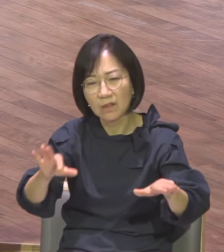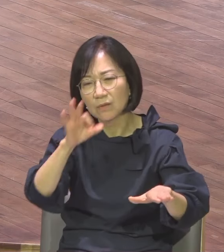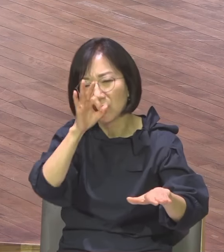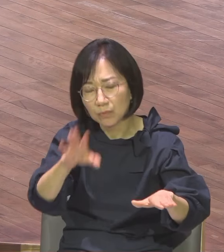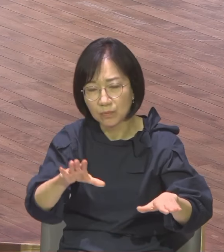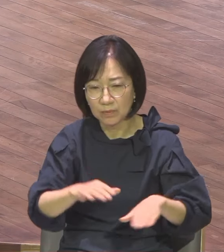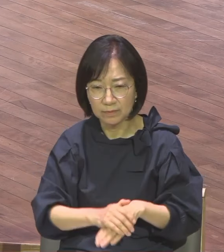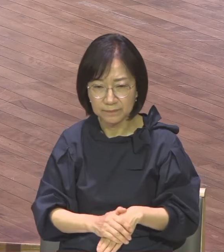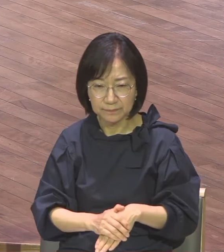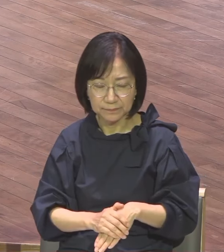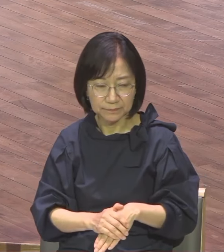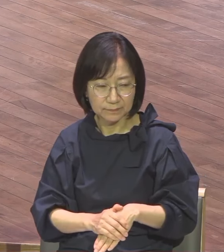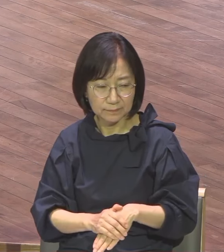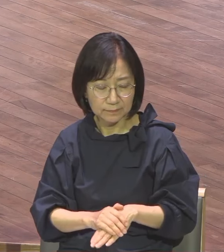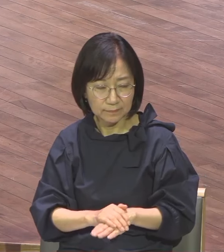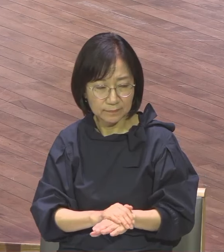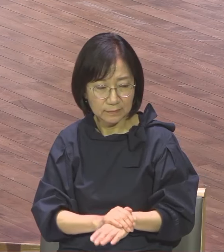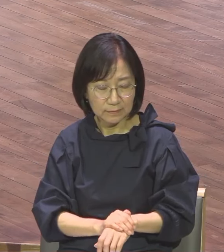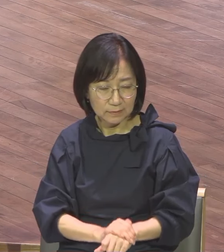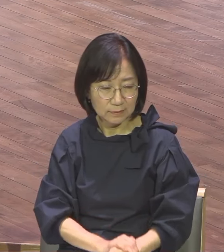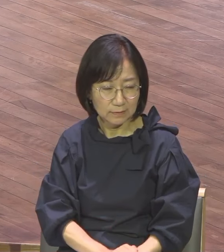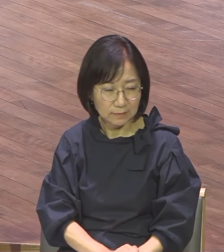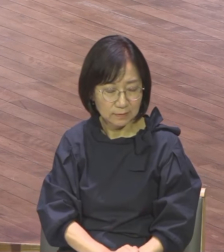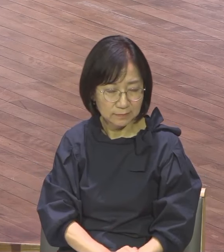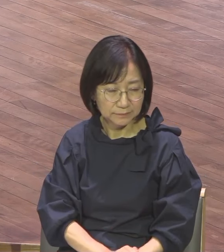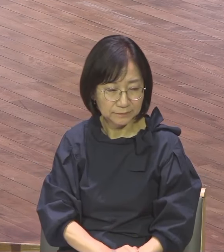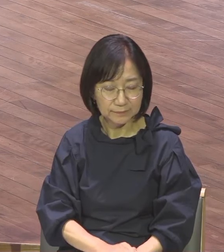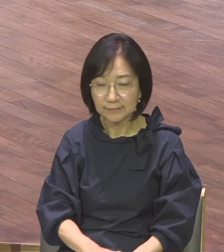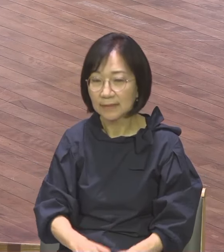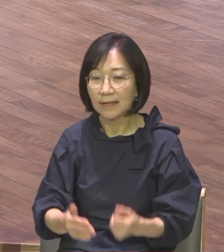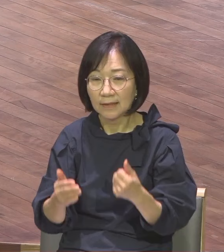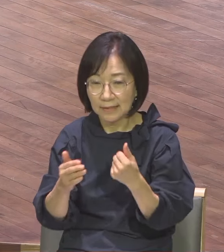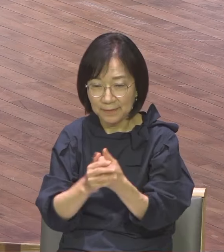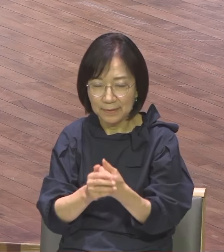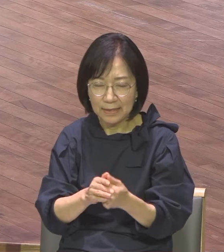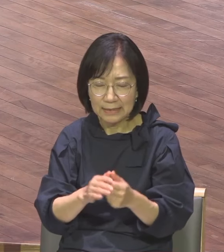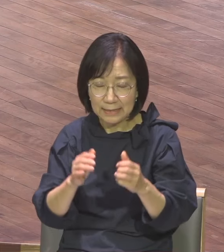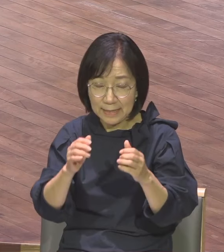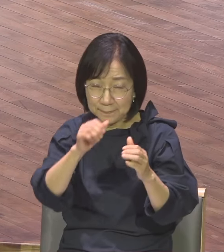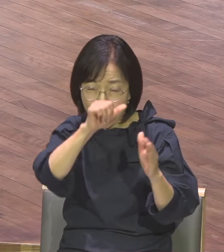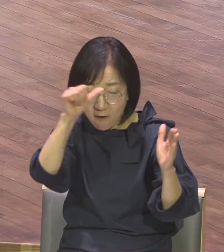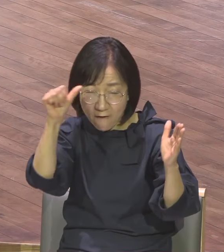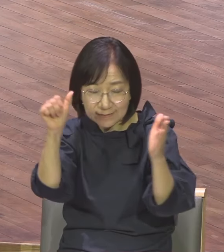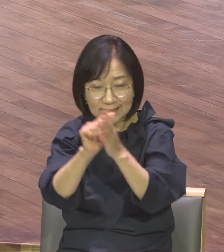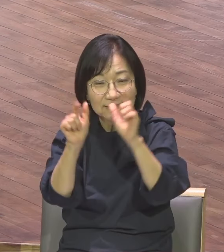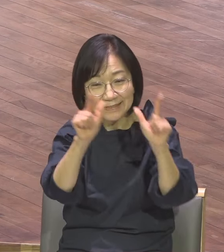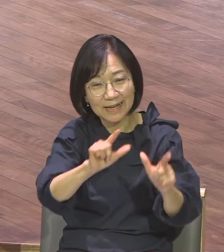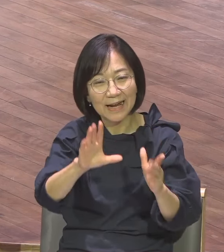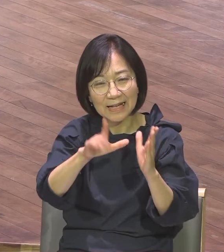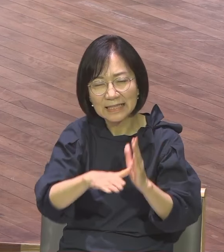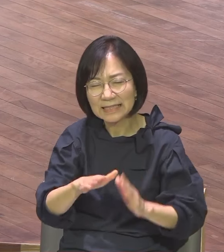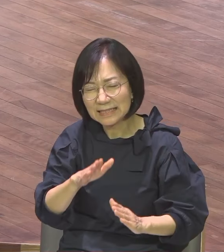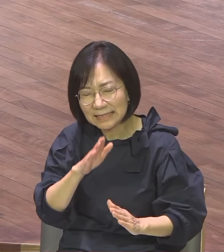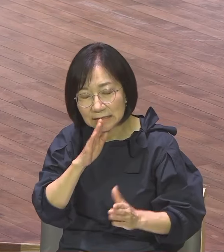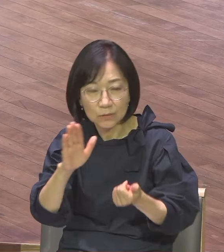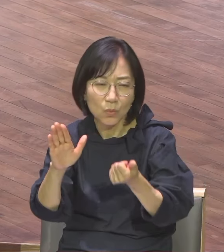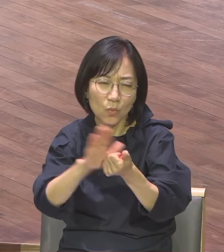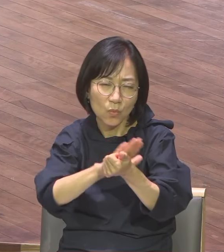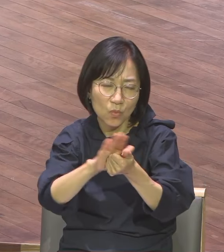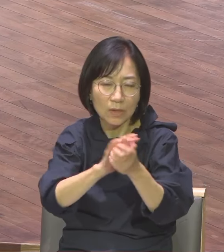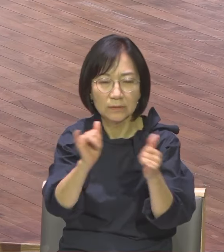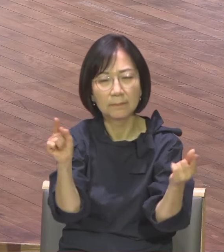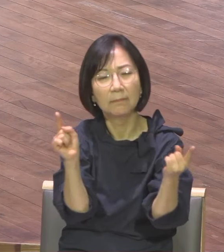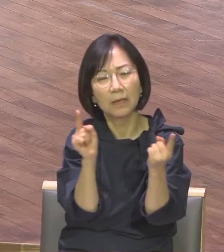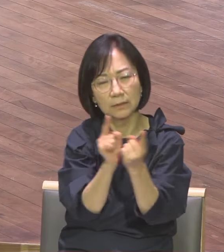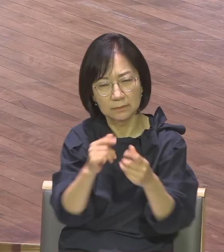보았기 때문에 빨리 사람들로 하여금 인생의 진정한 위로자를 만나야 된다. 위로자를 만나야 돼. 위로자가 없다. 위로자를 만나라.